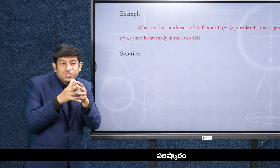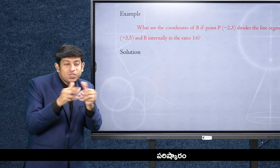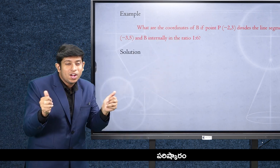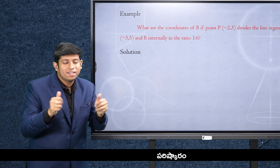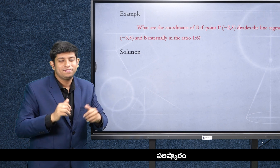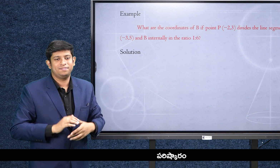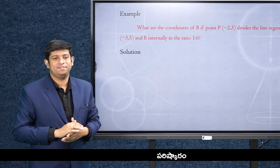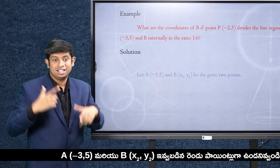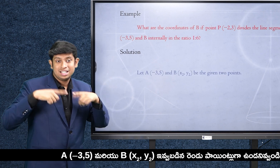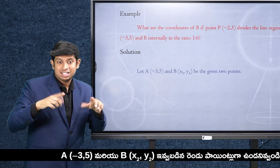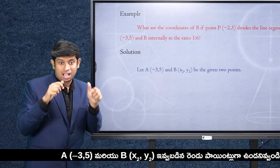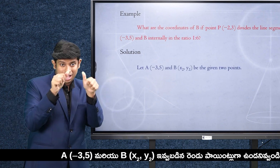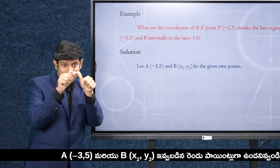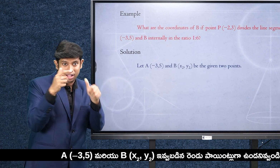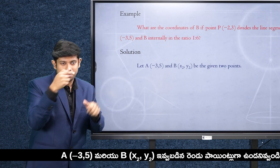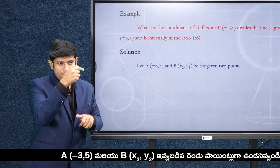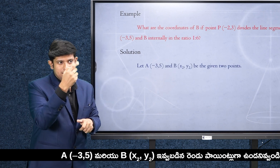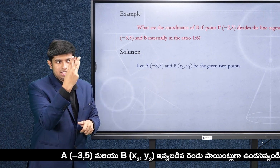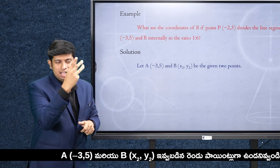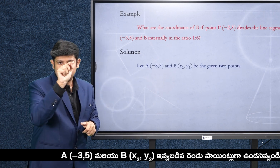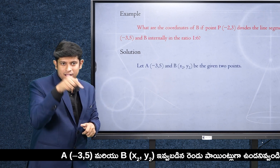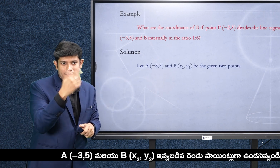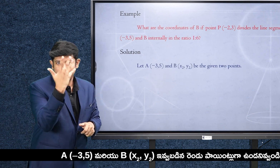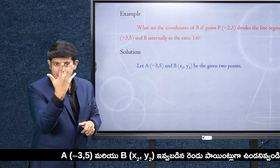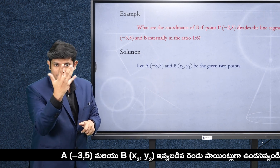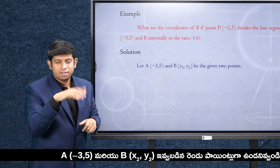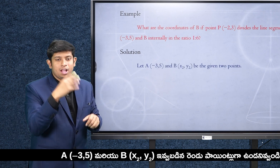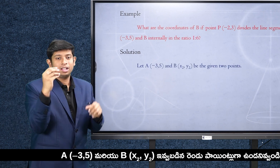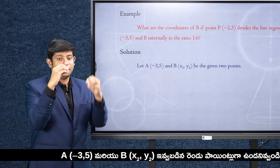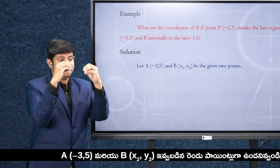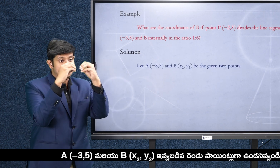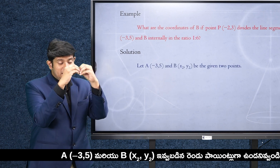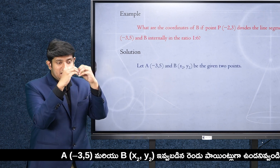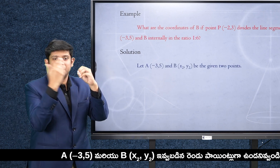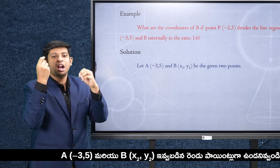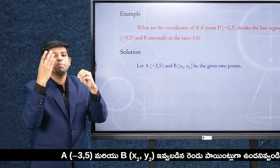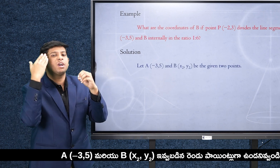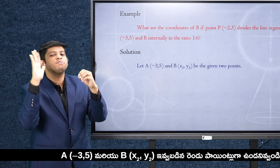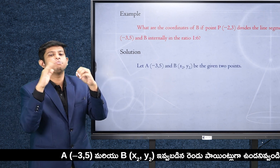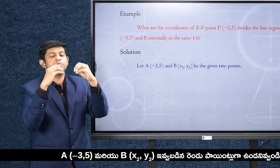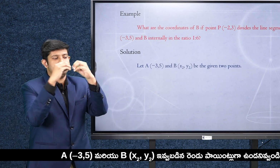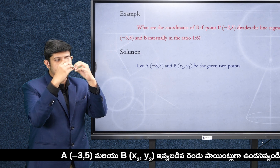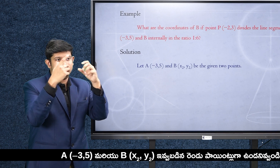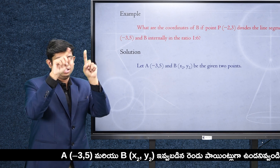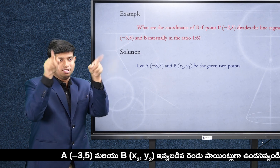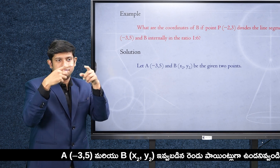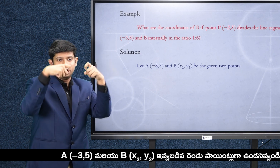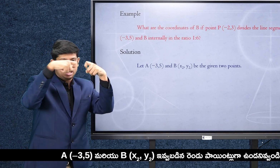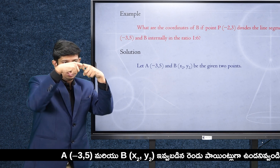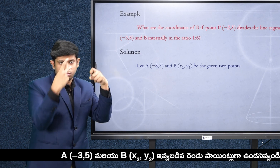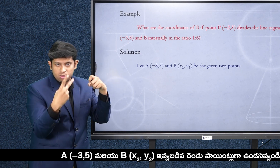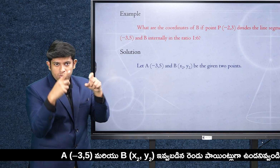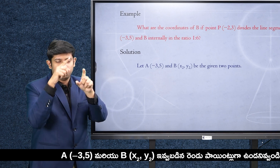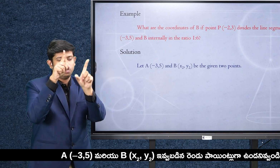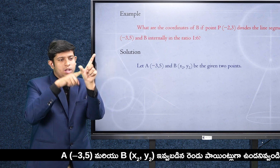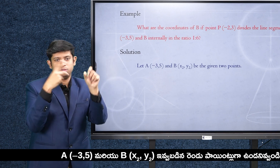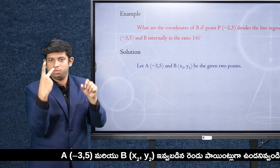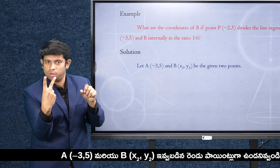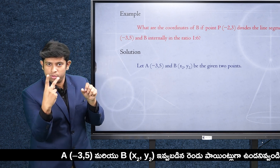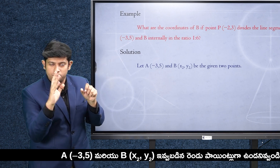పరిష్కారం a -3 5 మరియు బి x2 y2 ఇవ్వబడిన రెండు పాయింట్లుగా